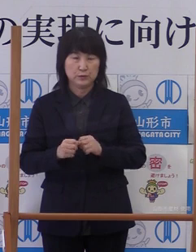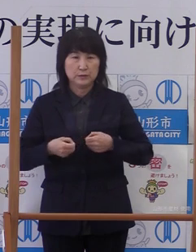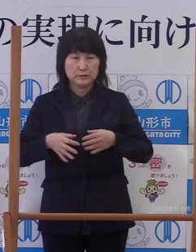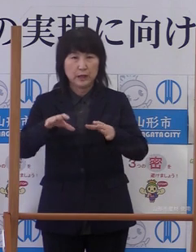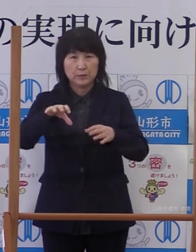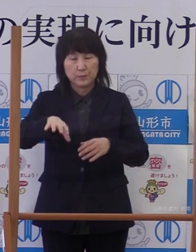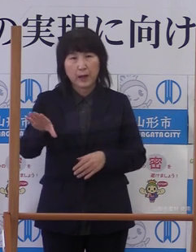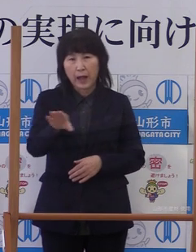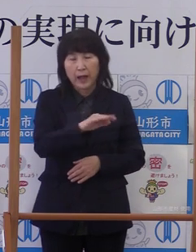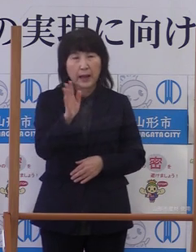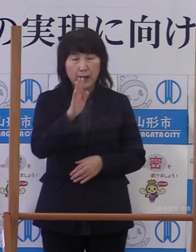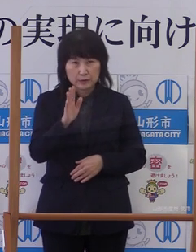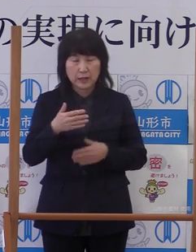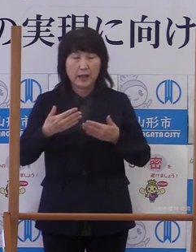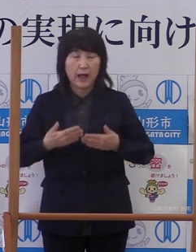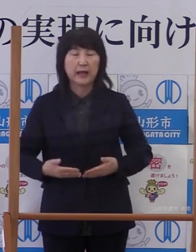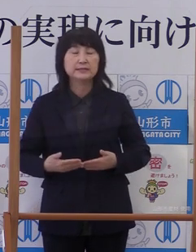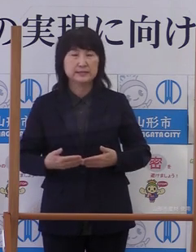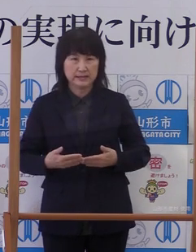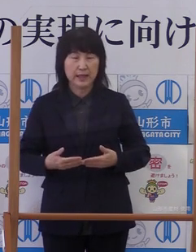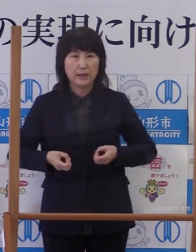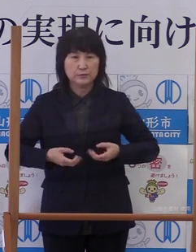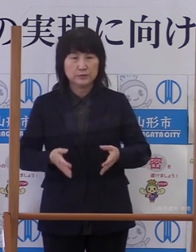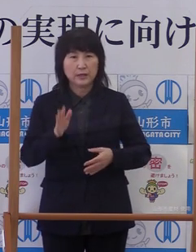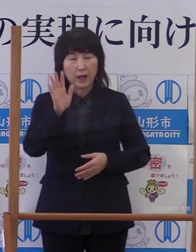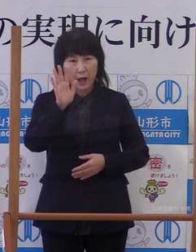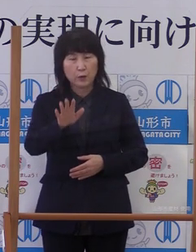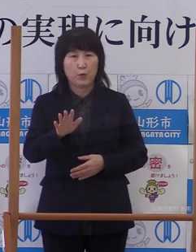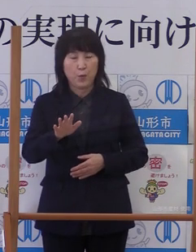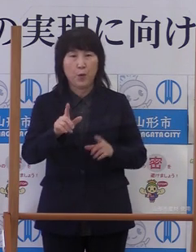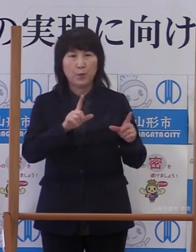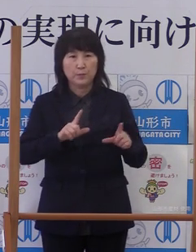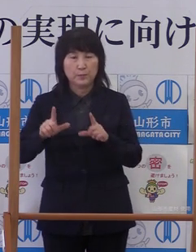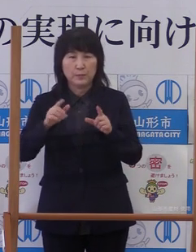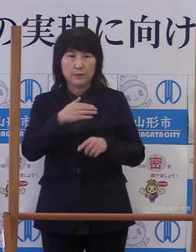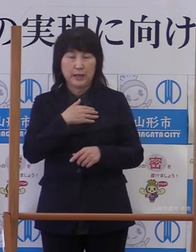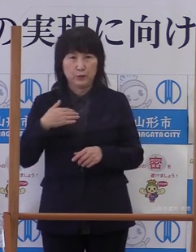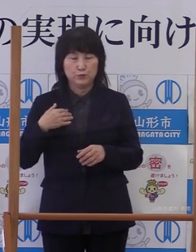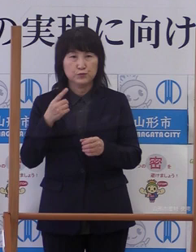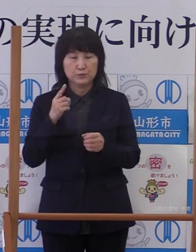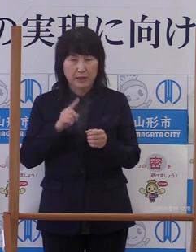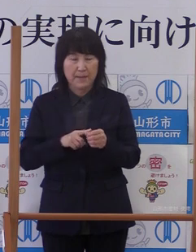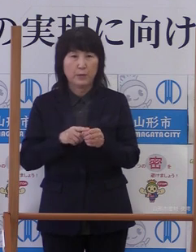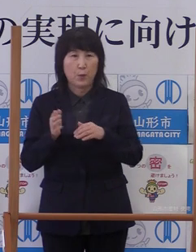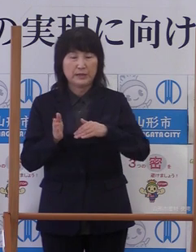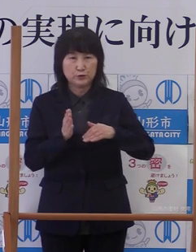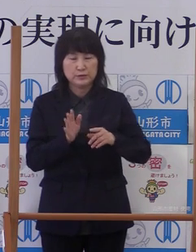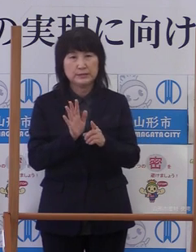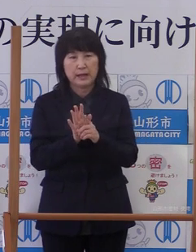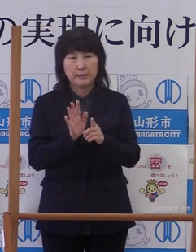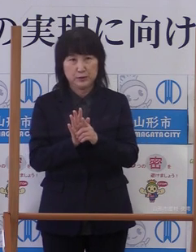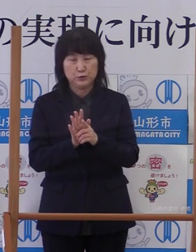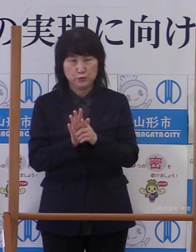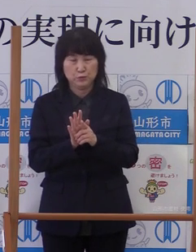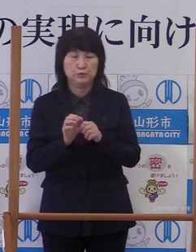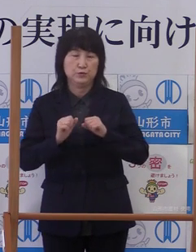りをしなくても安心して産前産後期を過ごせるよう育児家事を支援するサービスを新たに実施